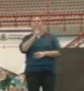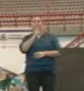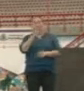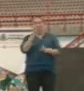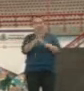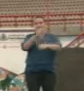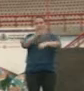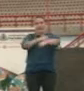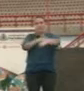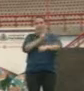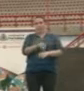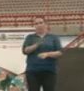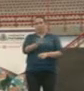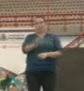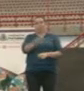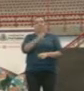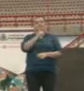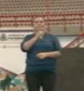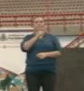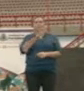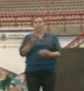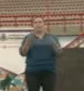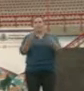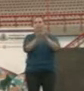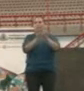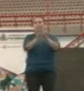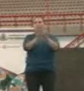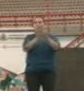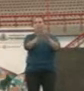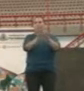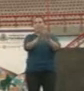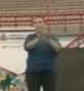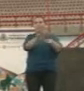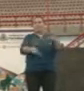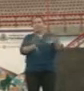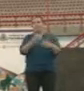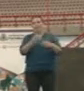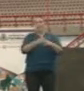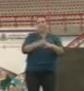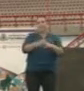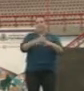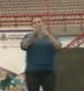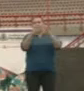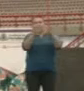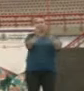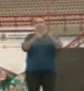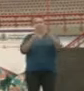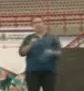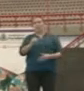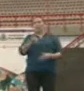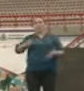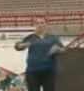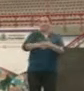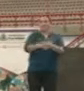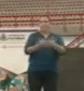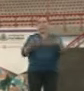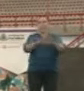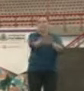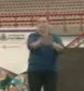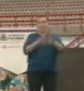né? É o tempo todo úmido. Pronto, aí a porta não abre mais. Você tem que serrar a porta. Ou então larga o bicudo logo mesmo.